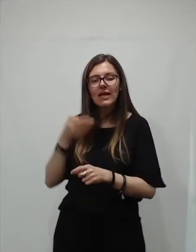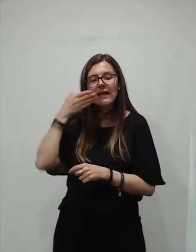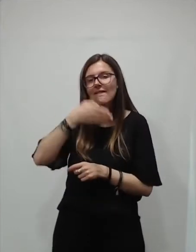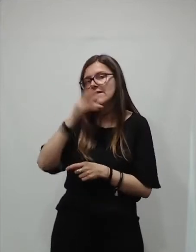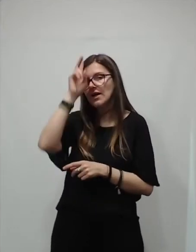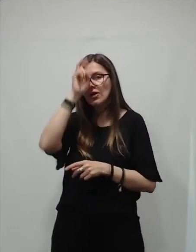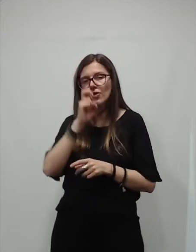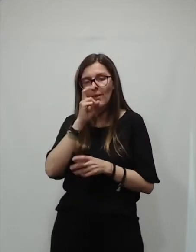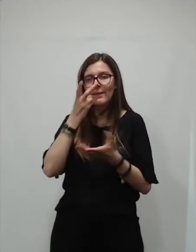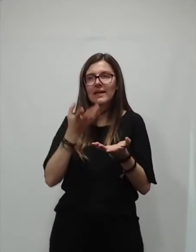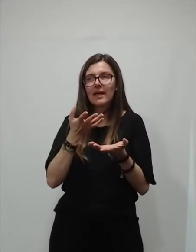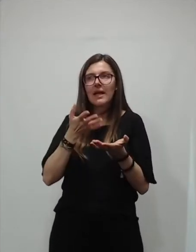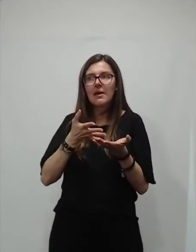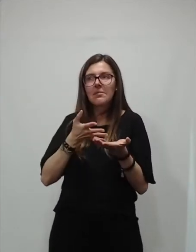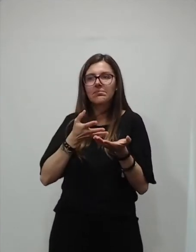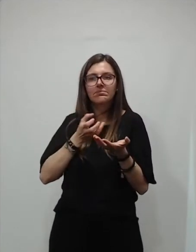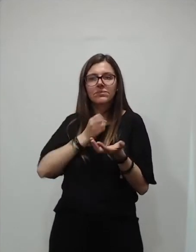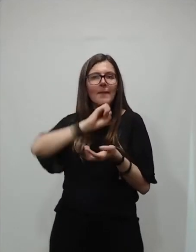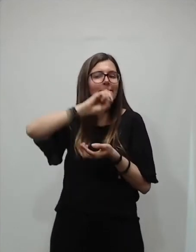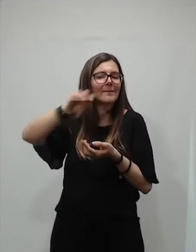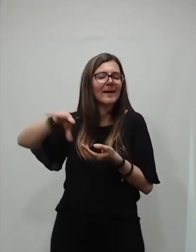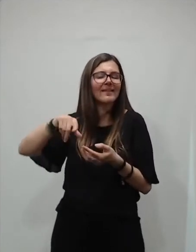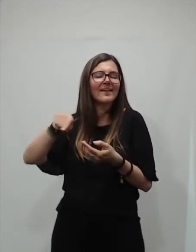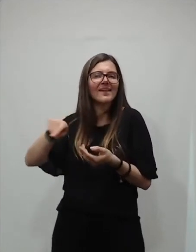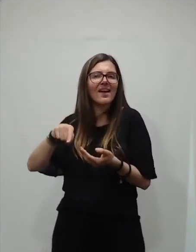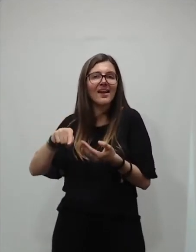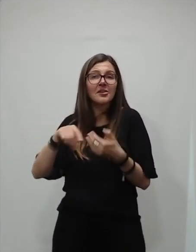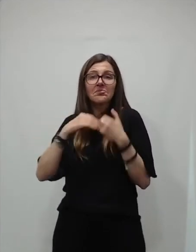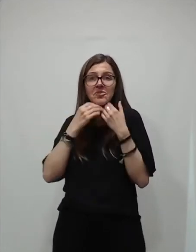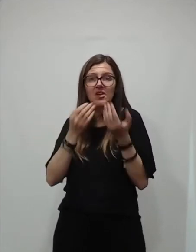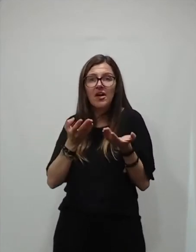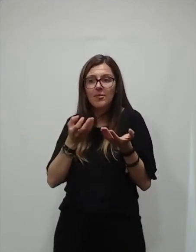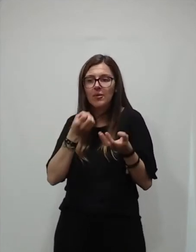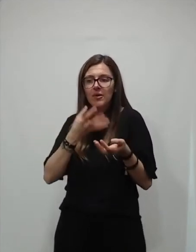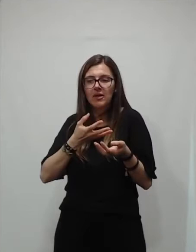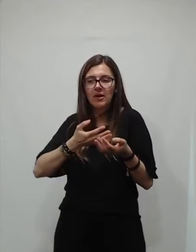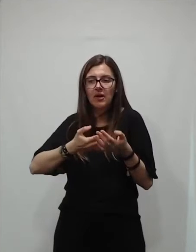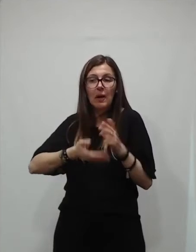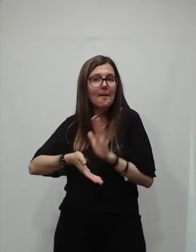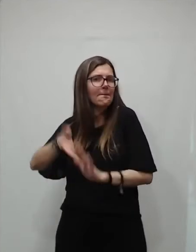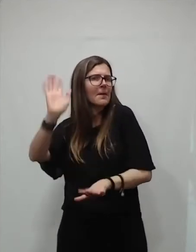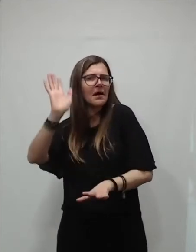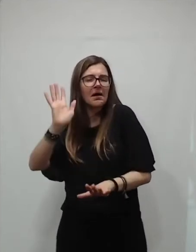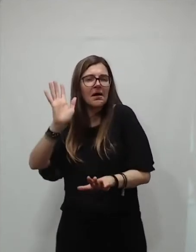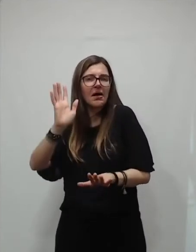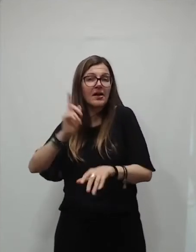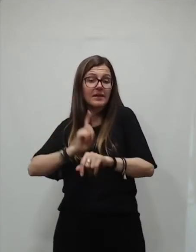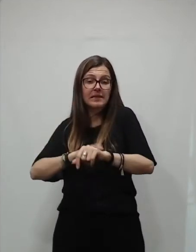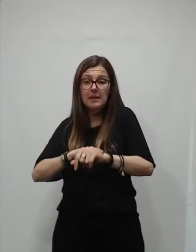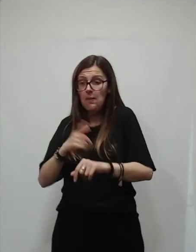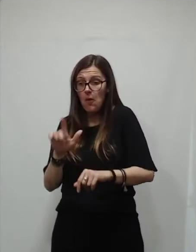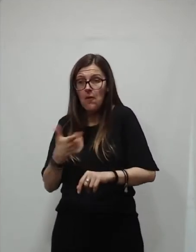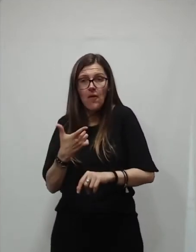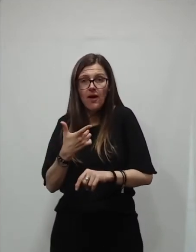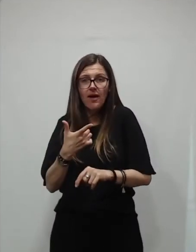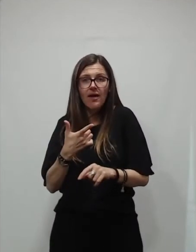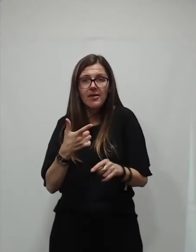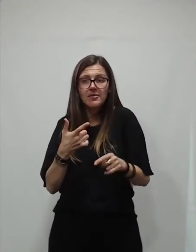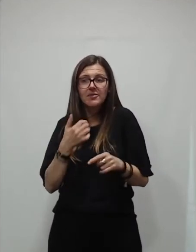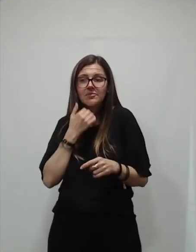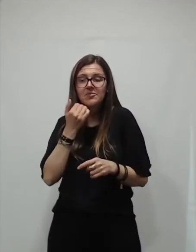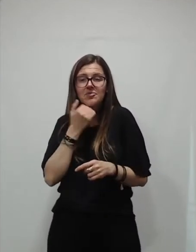curativas por tiempo indeterminado y limitado. La verdad es que nosotros no hemos encontrado datos sólidos respecto de cuántas